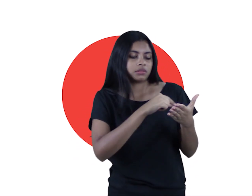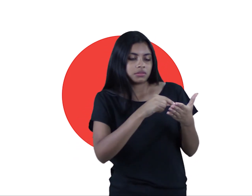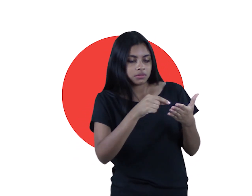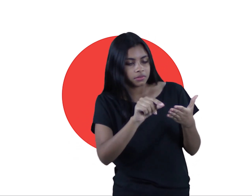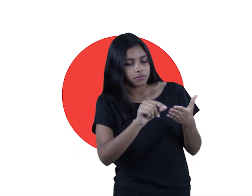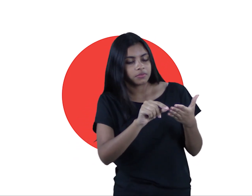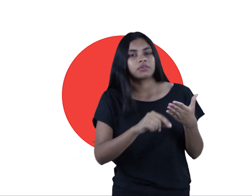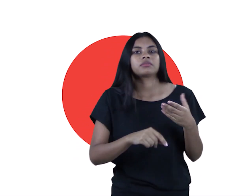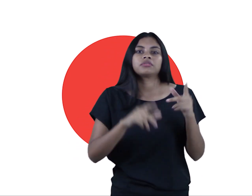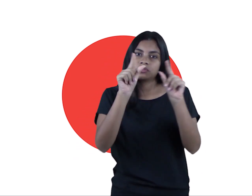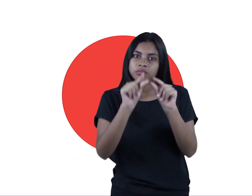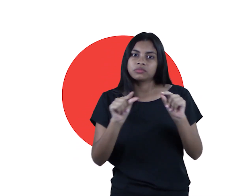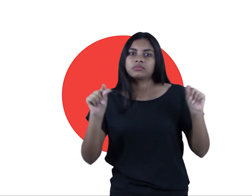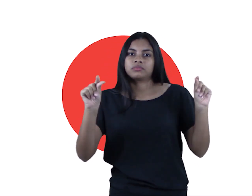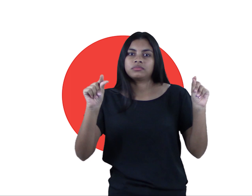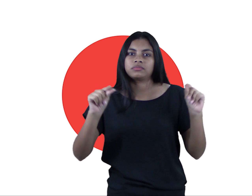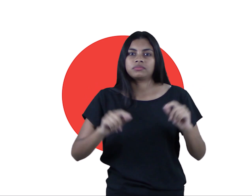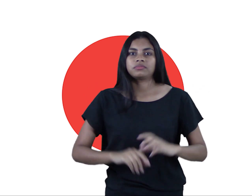e escrever em japonês.